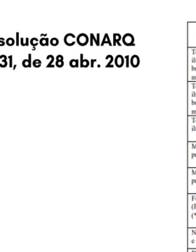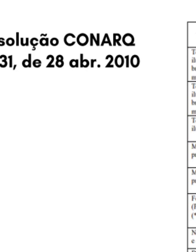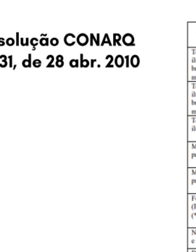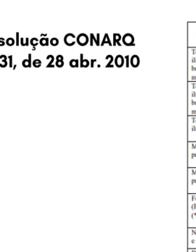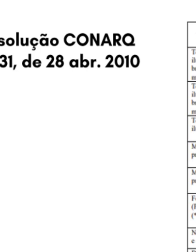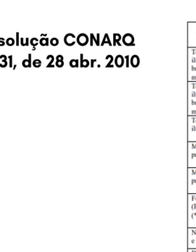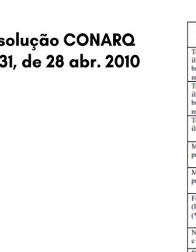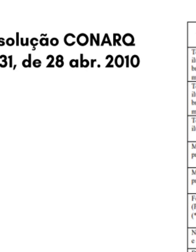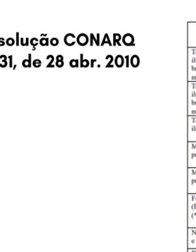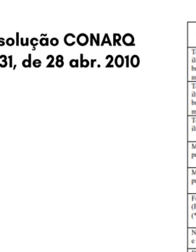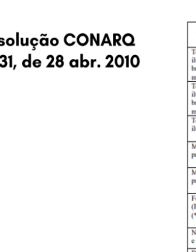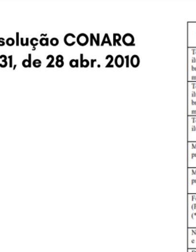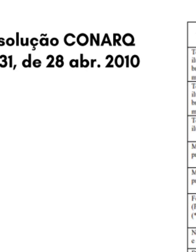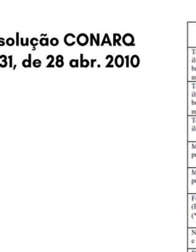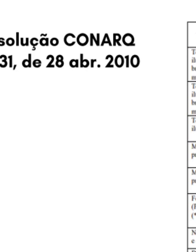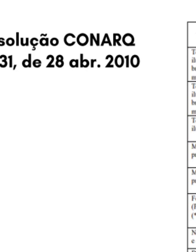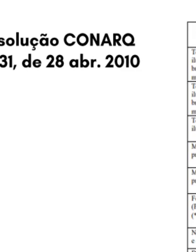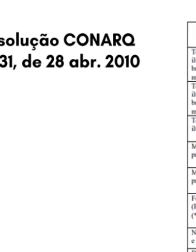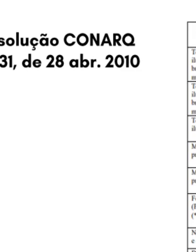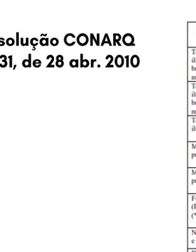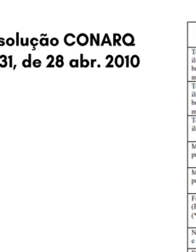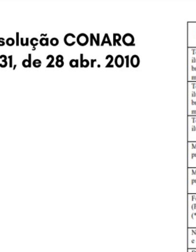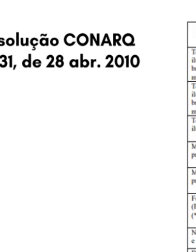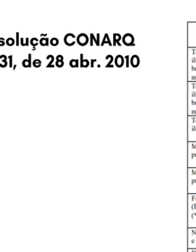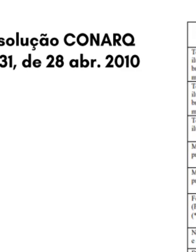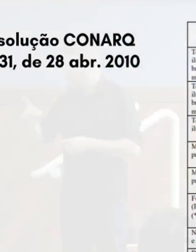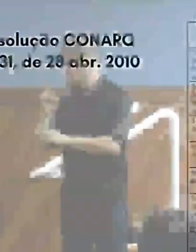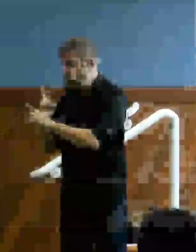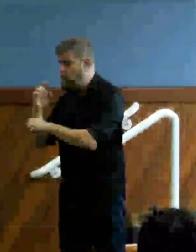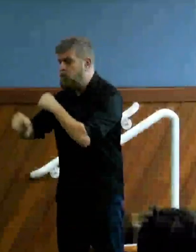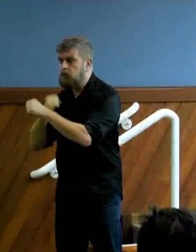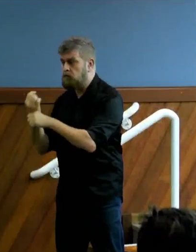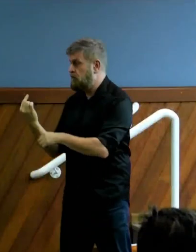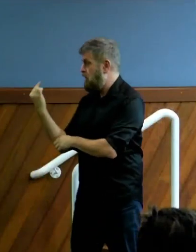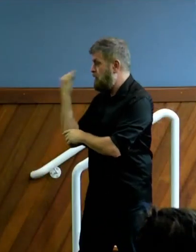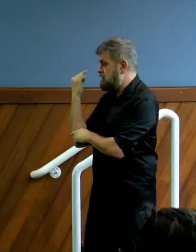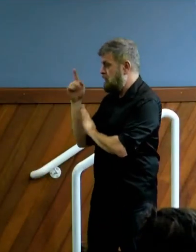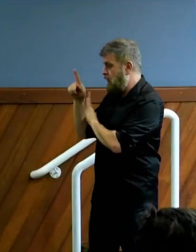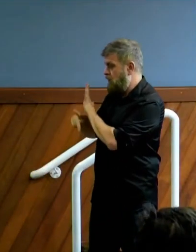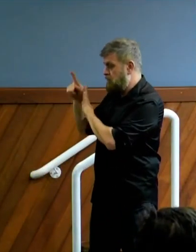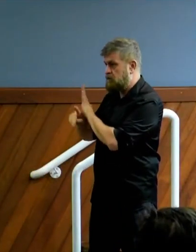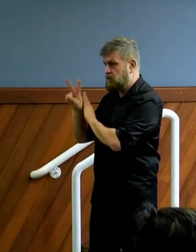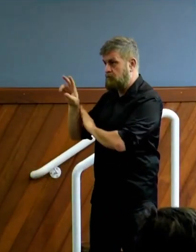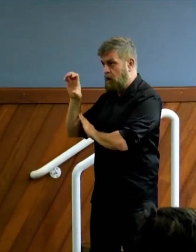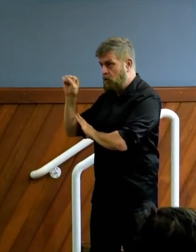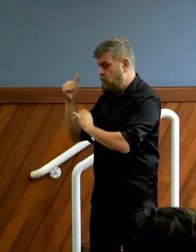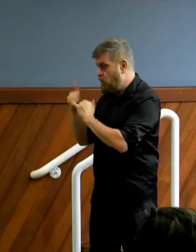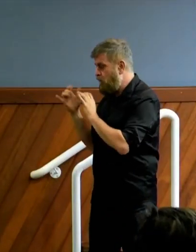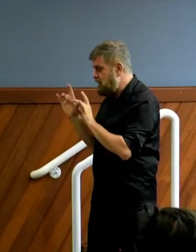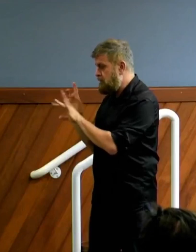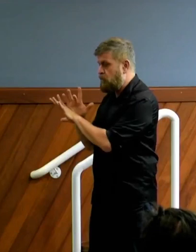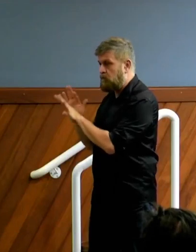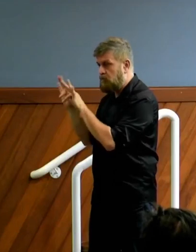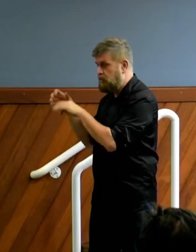elas têm muitos problemas, como por exemplo, em um último evento que nós tivemos, no ano passado, finalizando o projeto do V8, nós